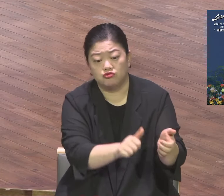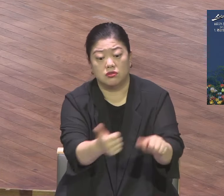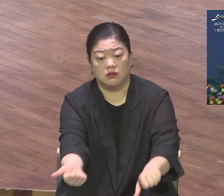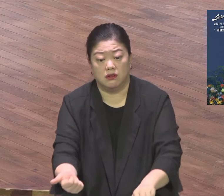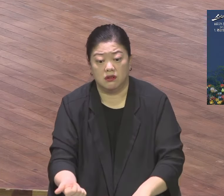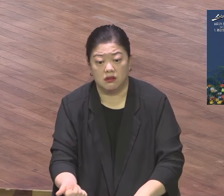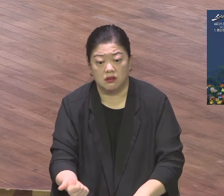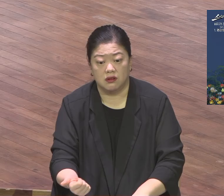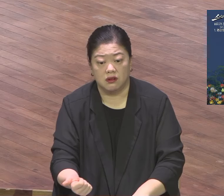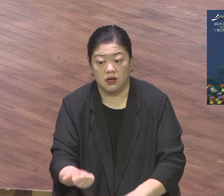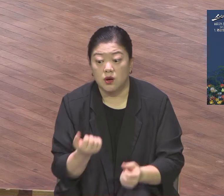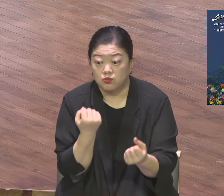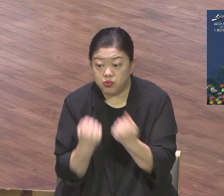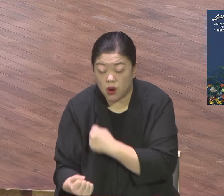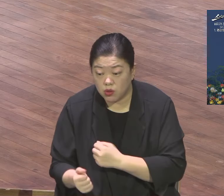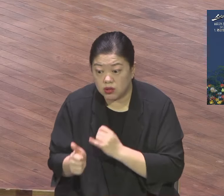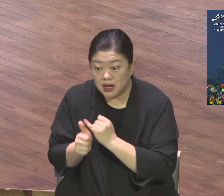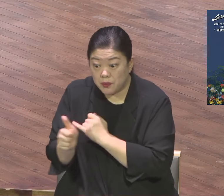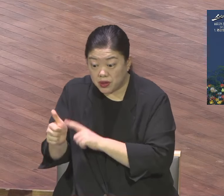내 영혼 평안에